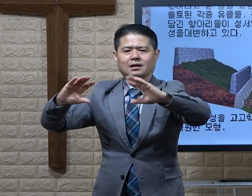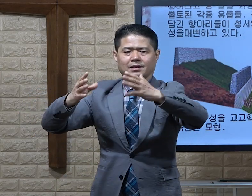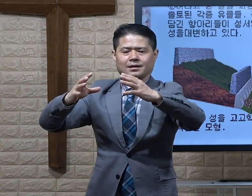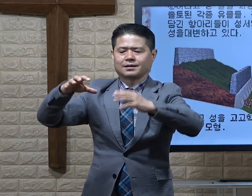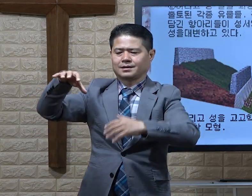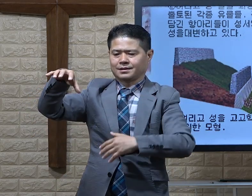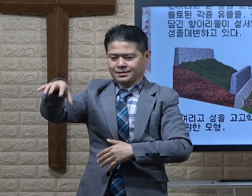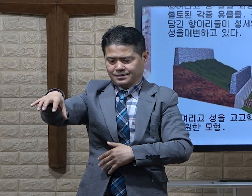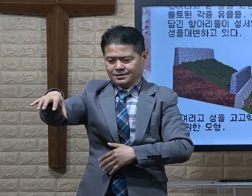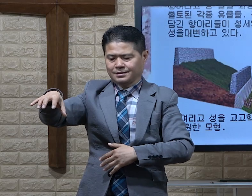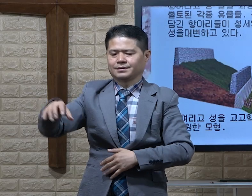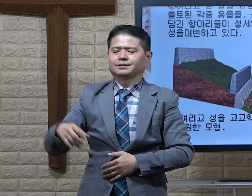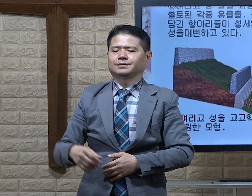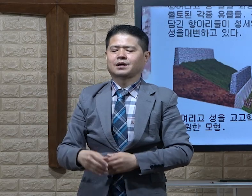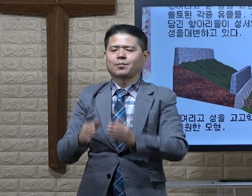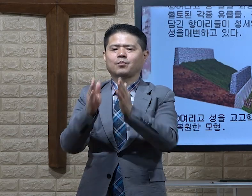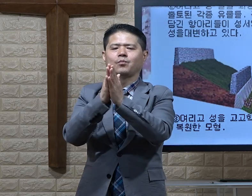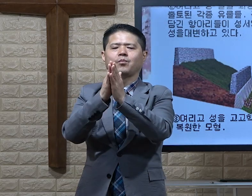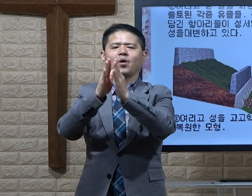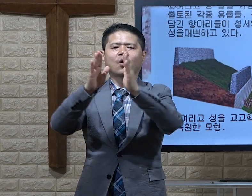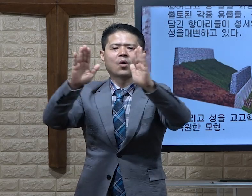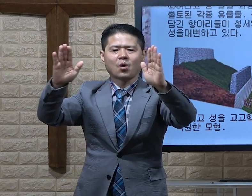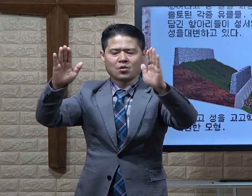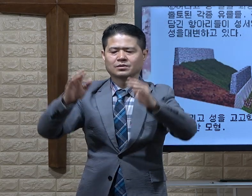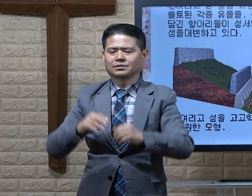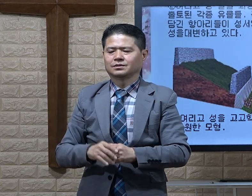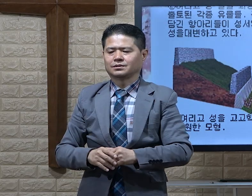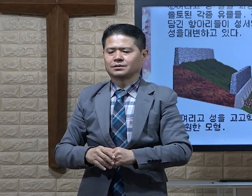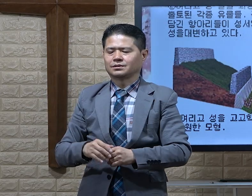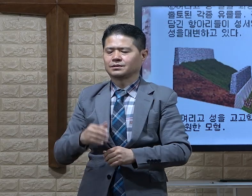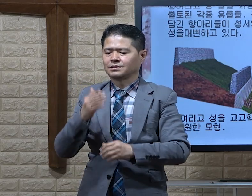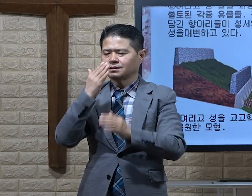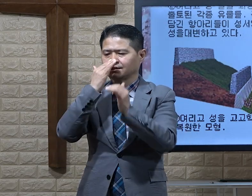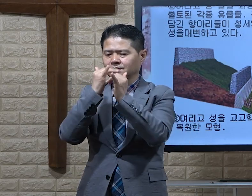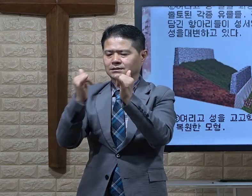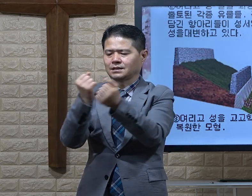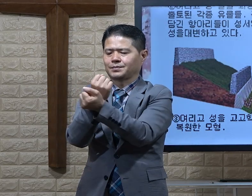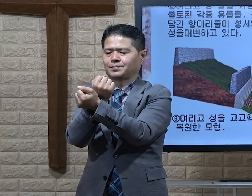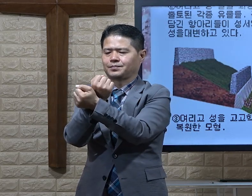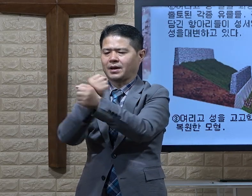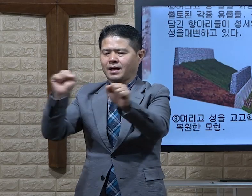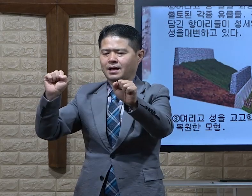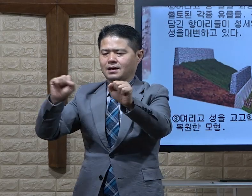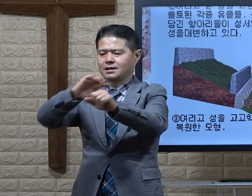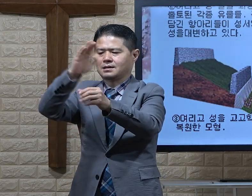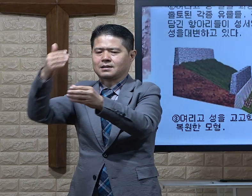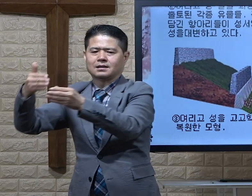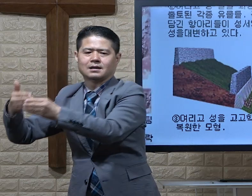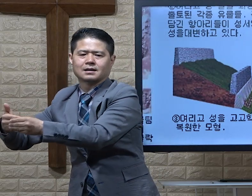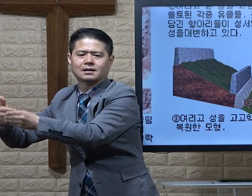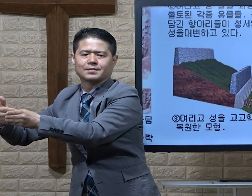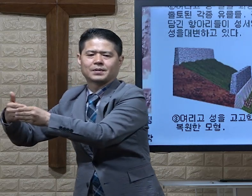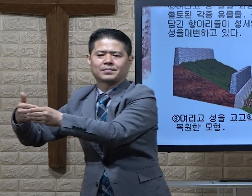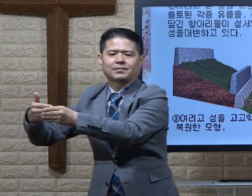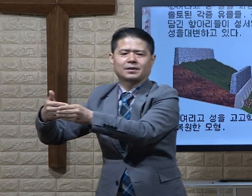이 애국과 이스라엘이 그때 나눠 있었는데 모세가 이 출애굽